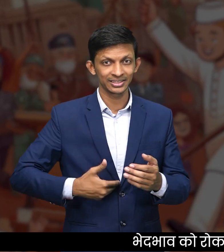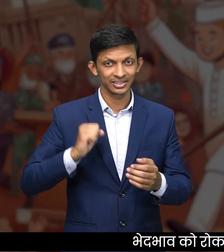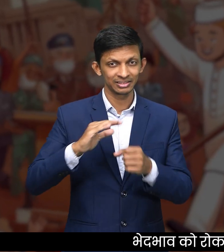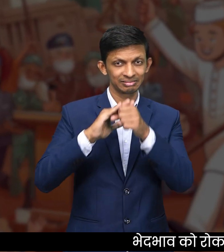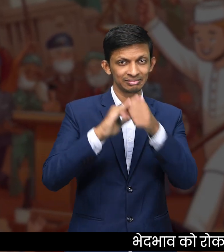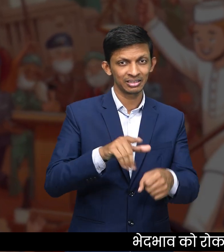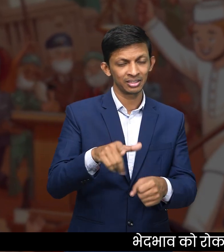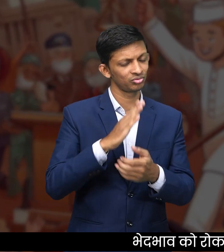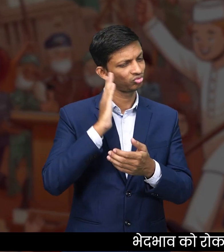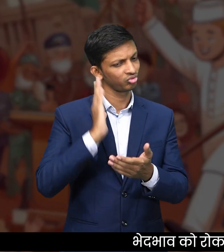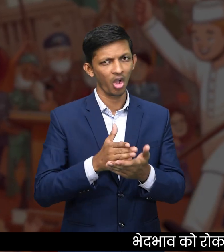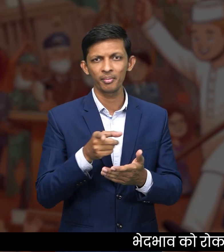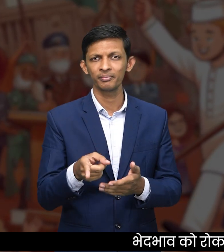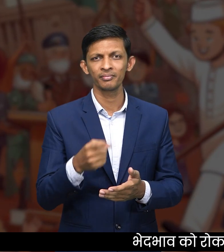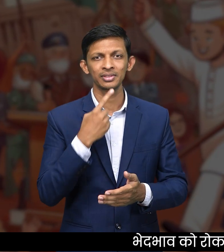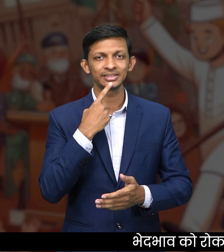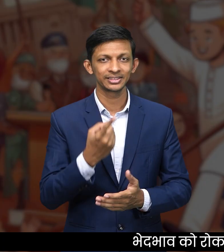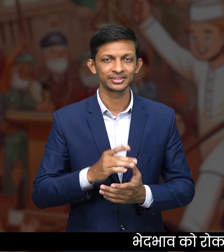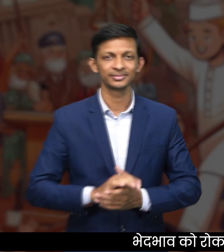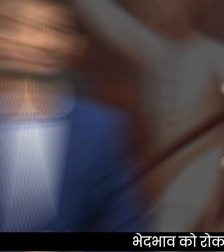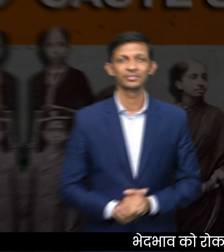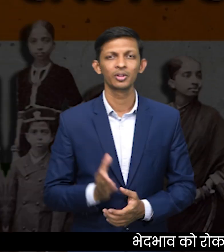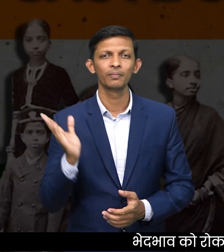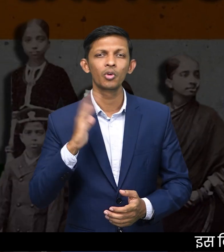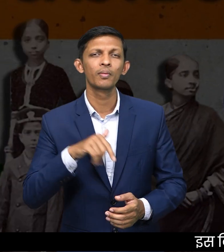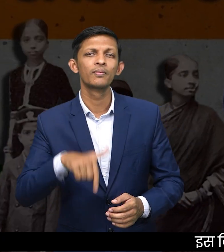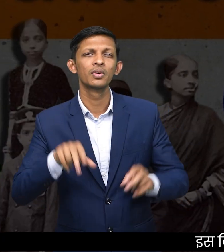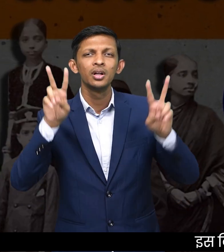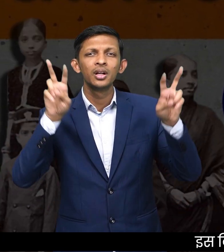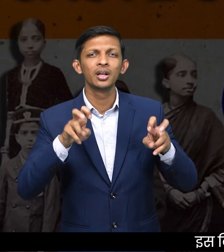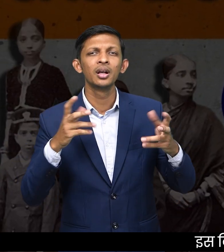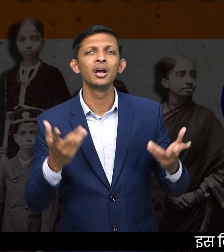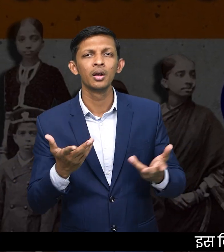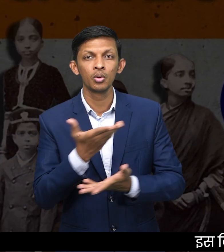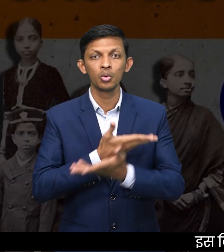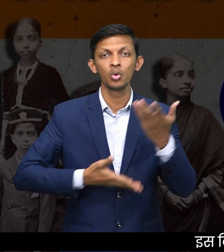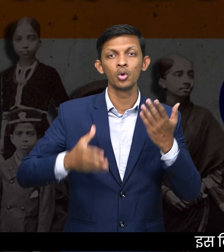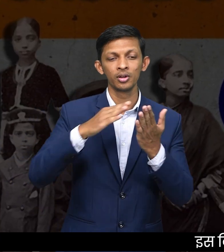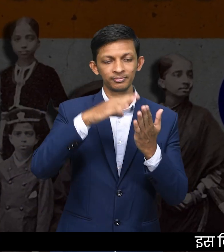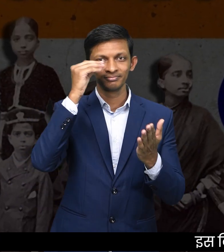क्या कदम उठाए गए हैं। इस विषय से हम सीख रहे हैं